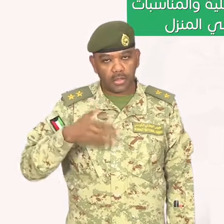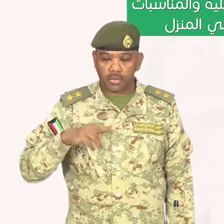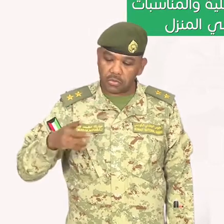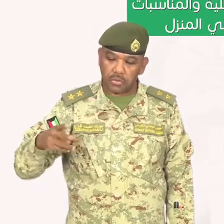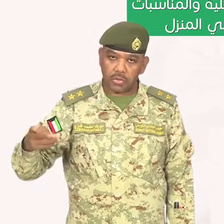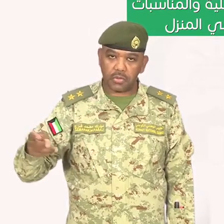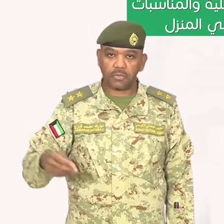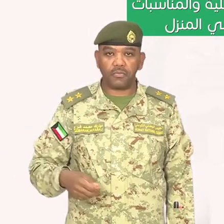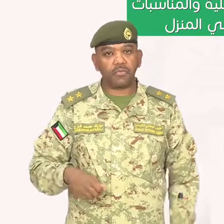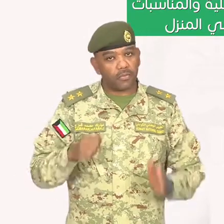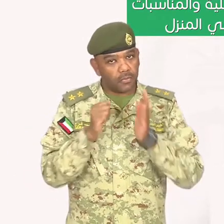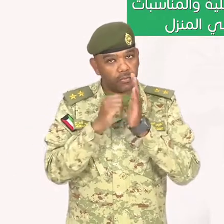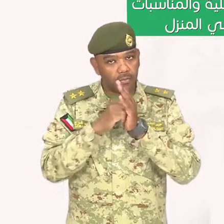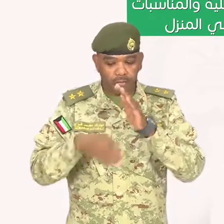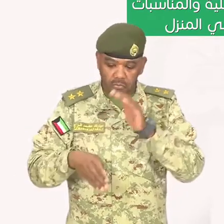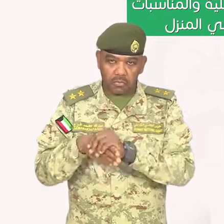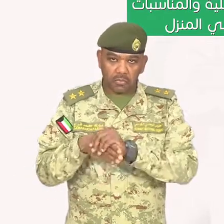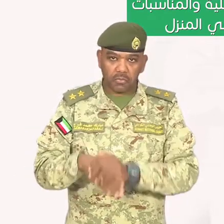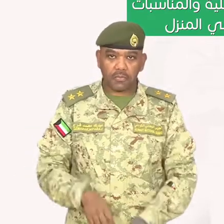والمناسبات الاجتماعية والتزم بالبقاء في المنزل،